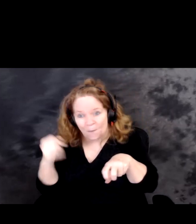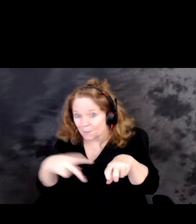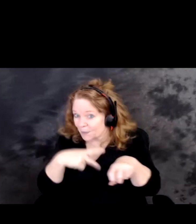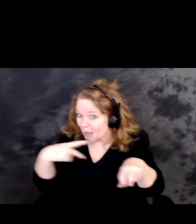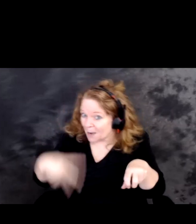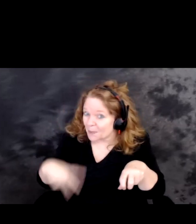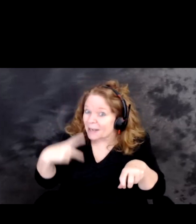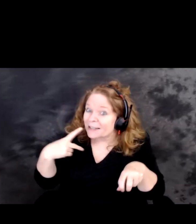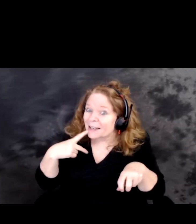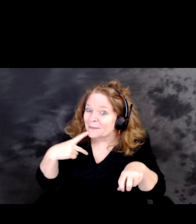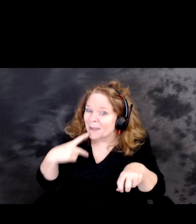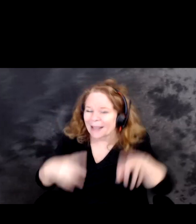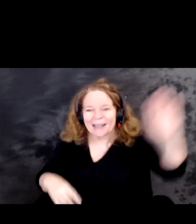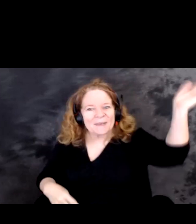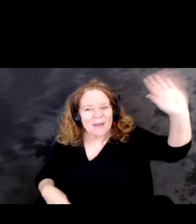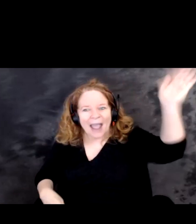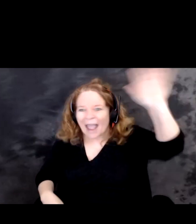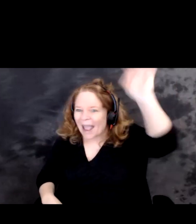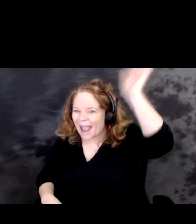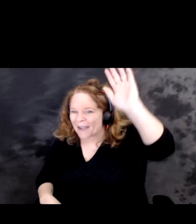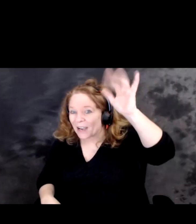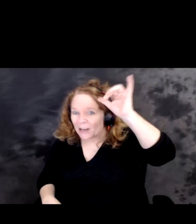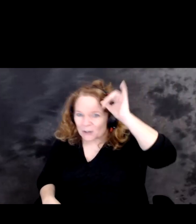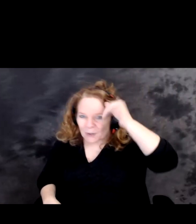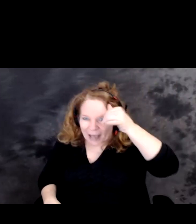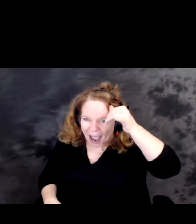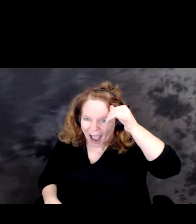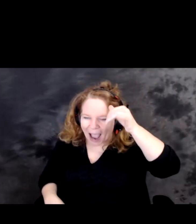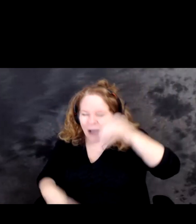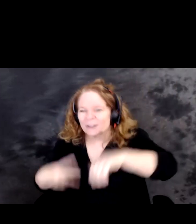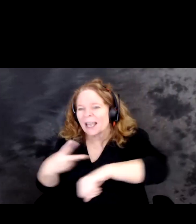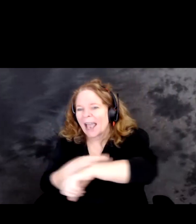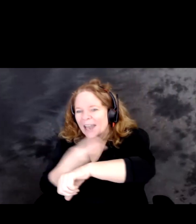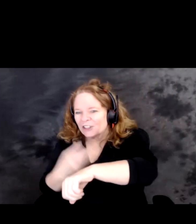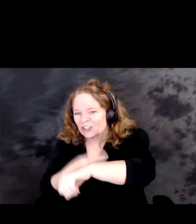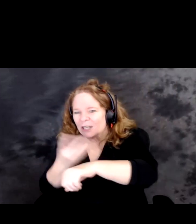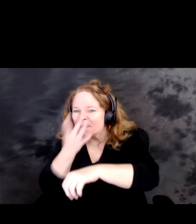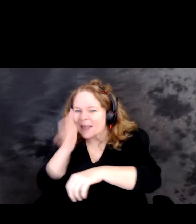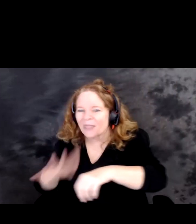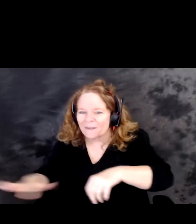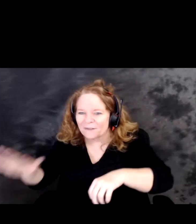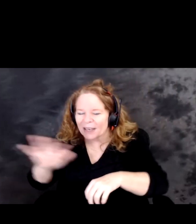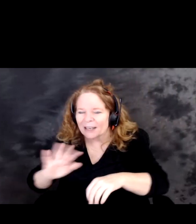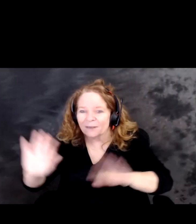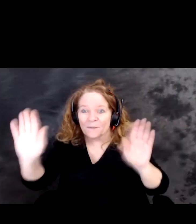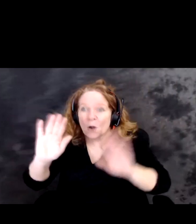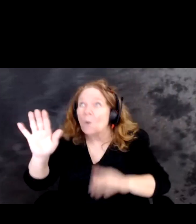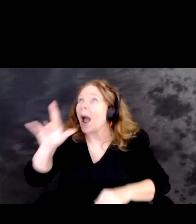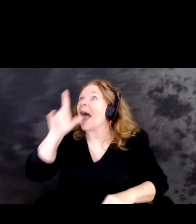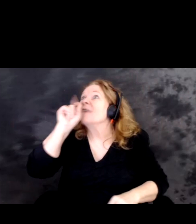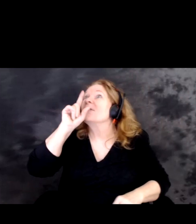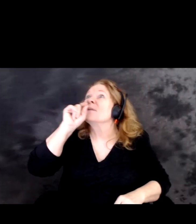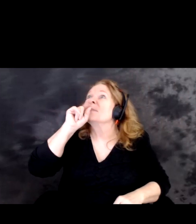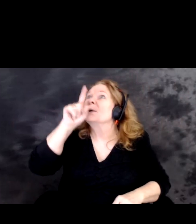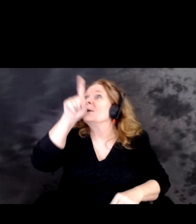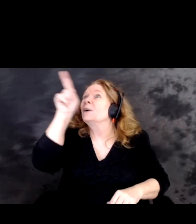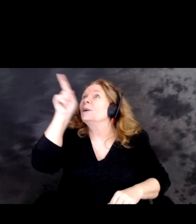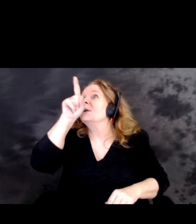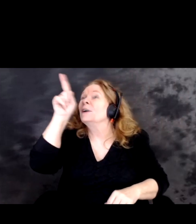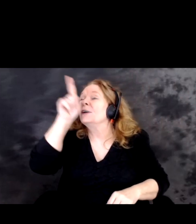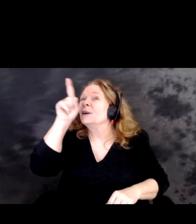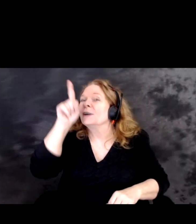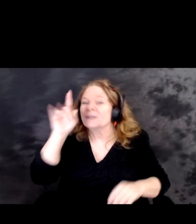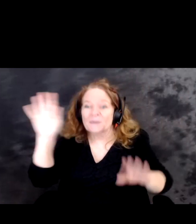La princesa Peggy saludó a todas las vacas y ovejas en los campos, saludó a los pájaros en